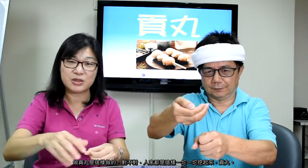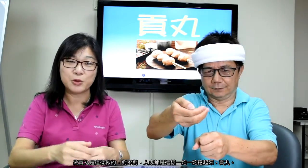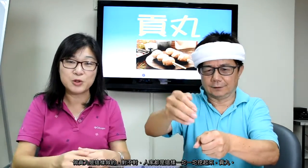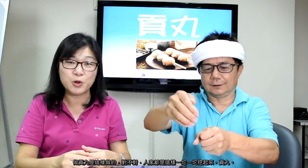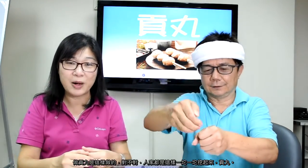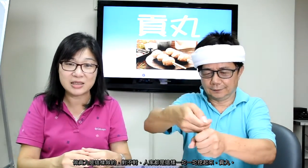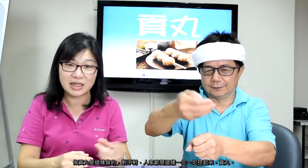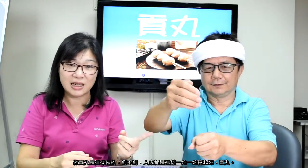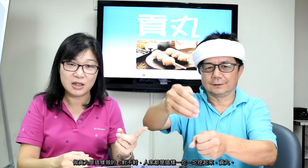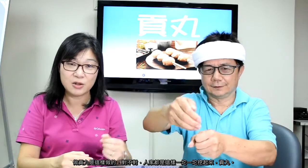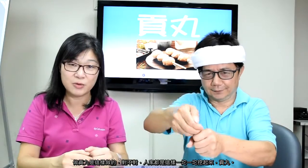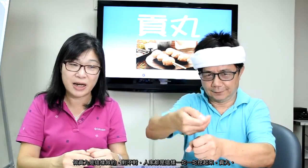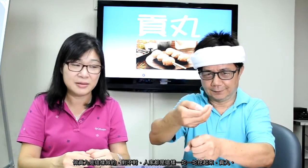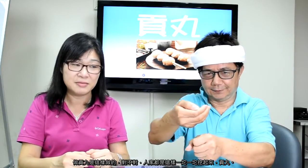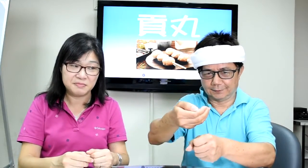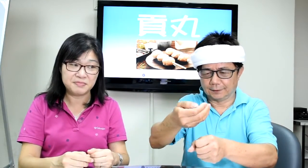坨一坨挖起来，贡丸